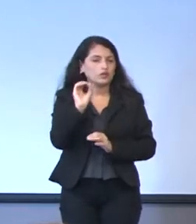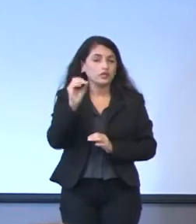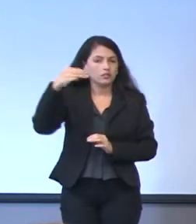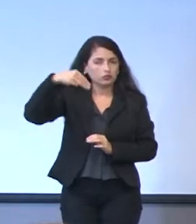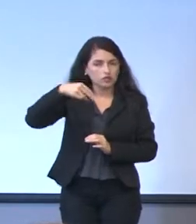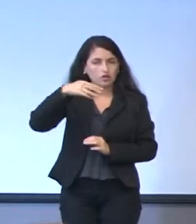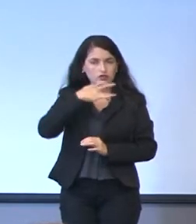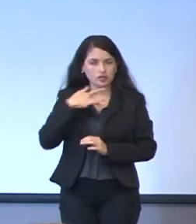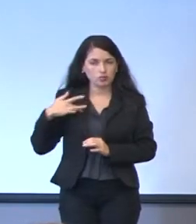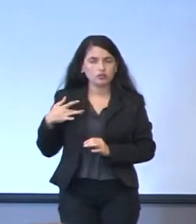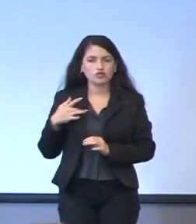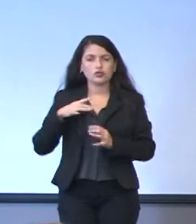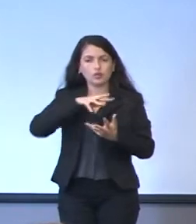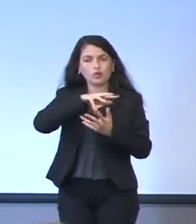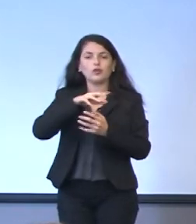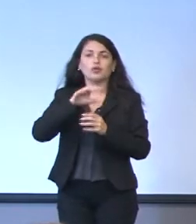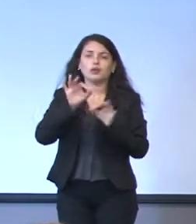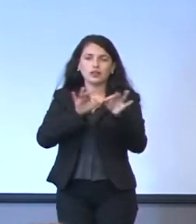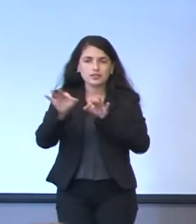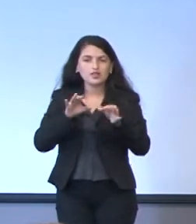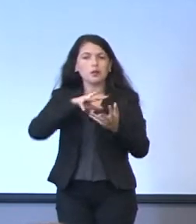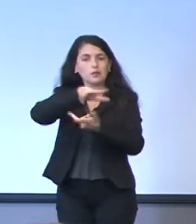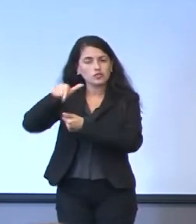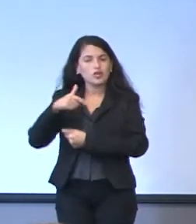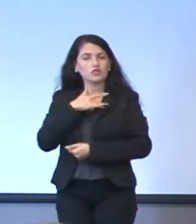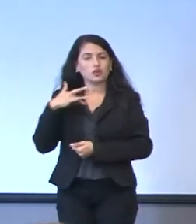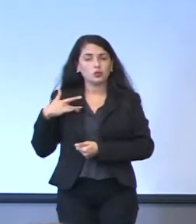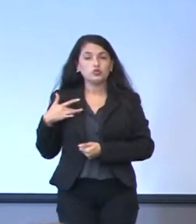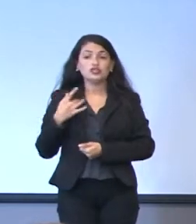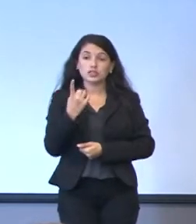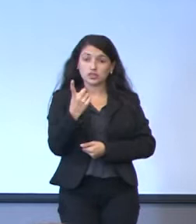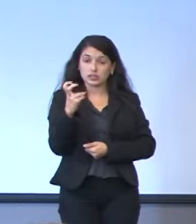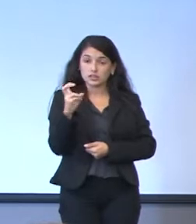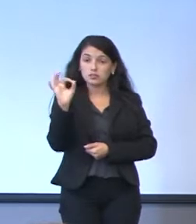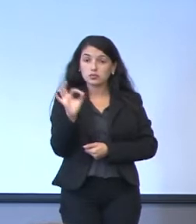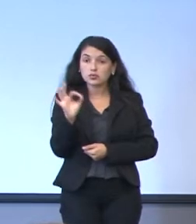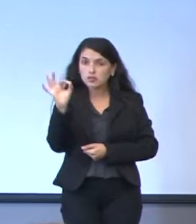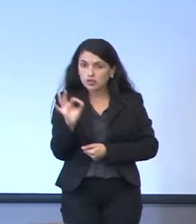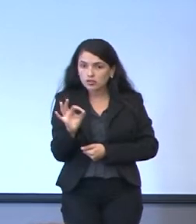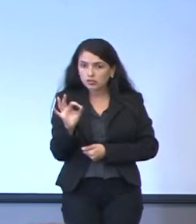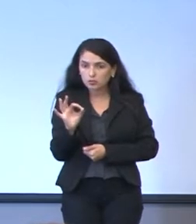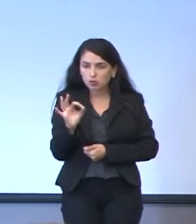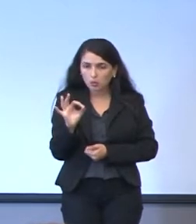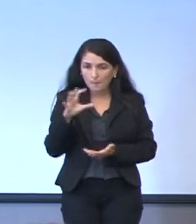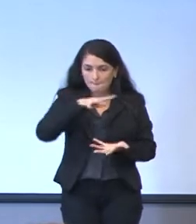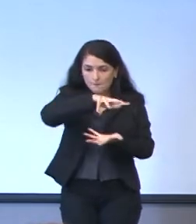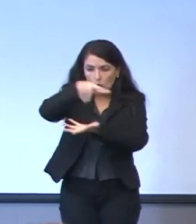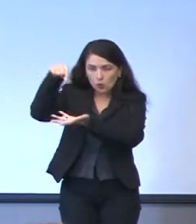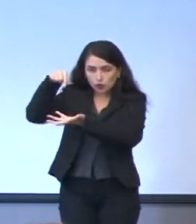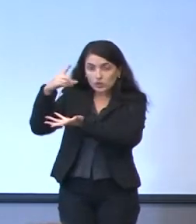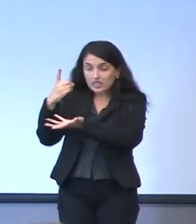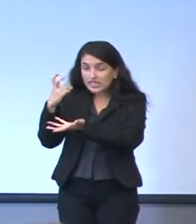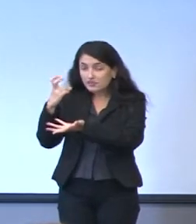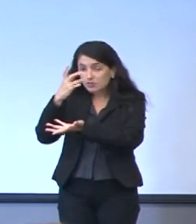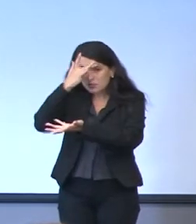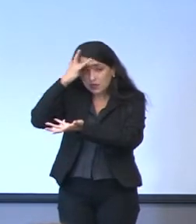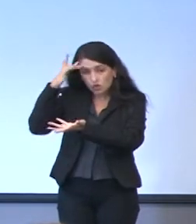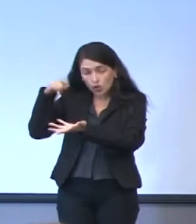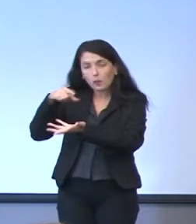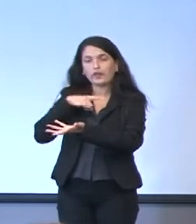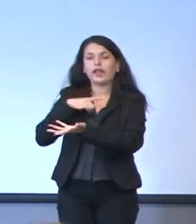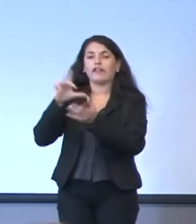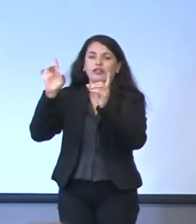Ela coloca que 15% da população mundial tem algum tipo de